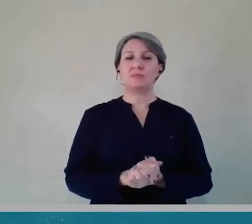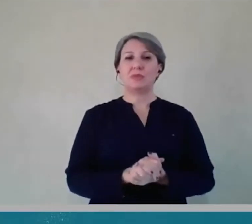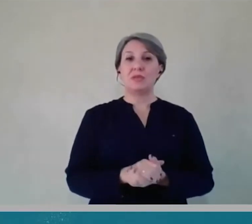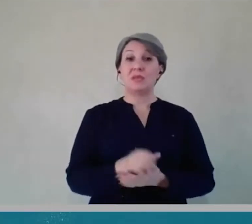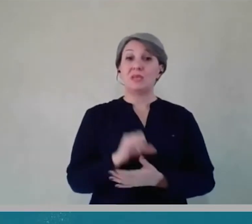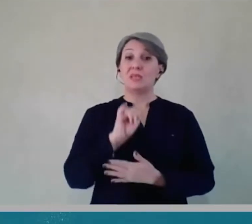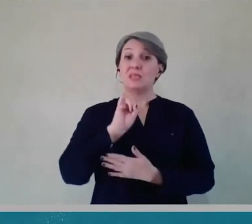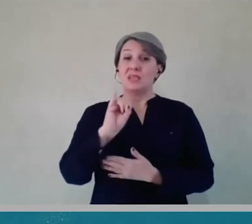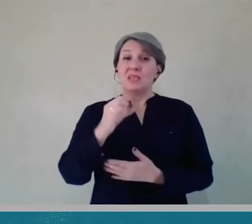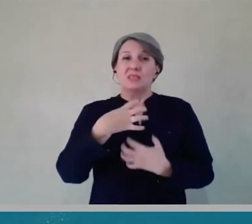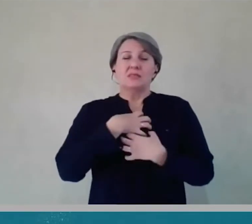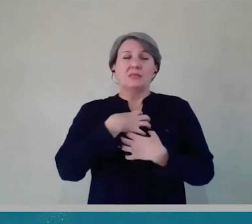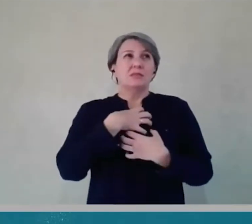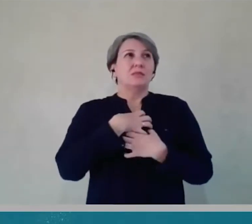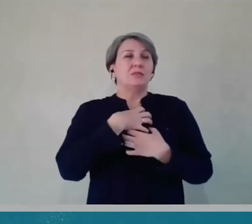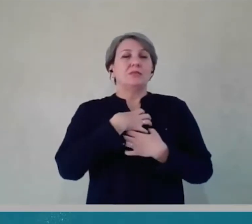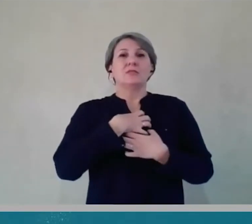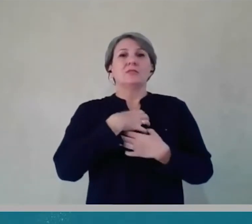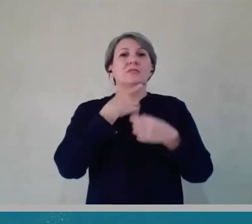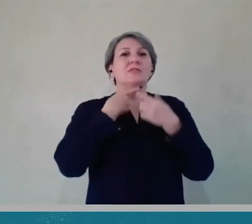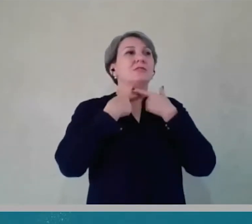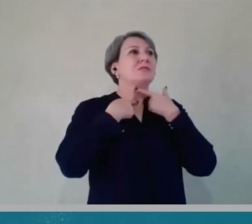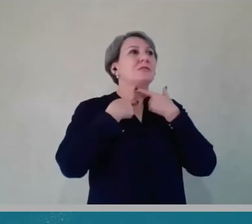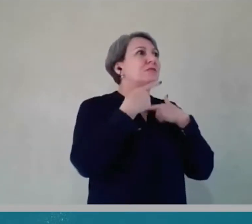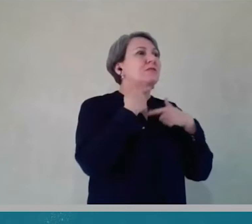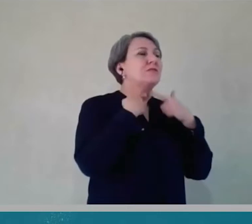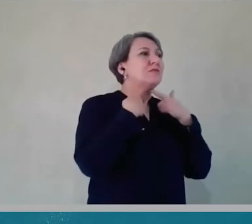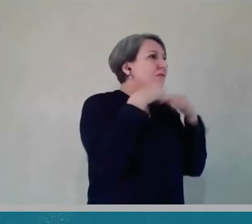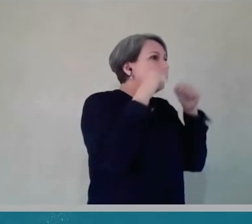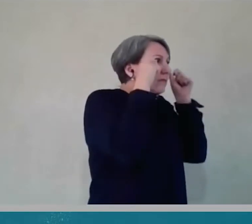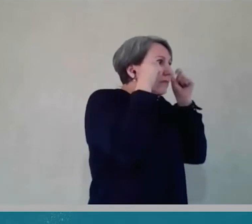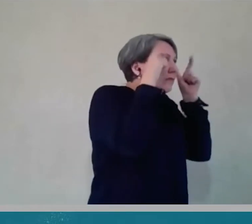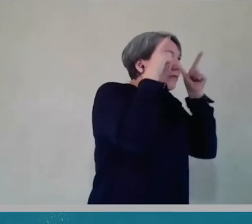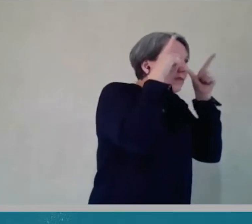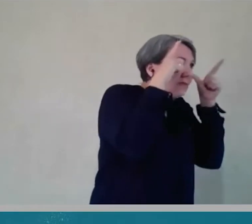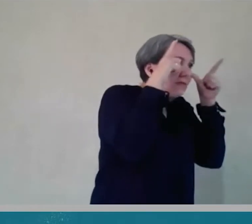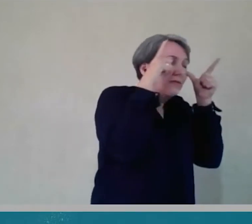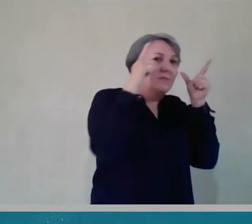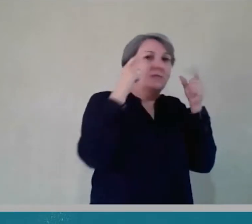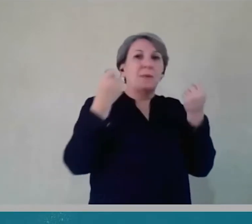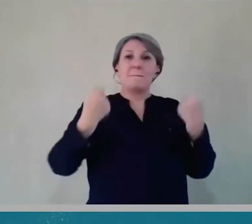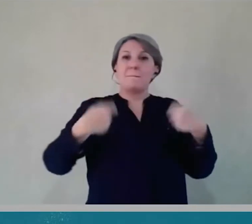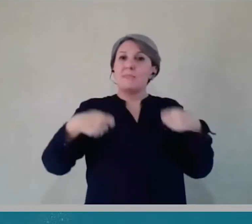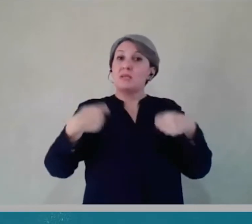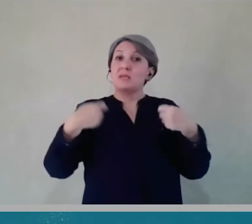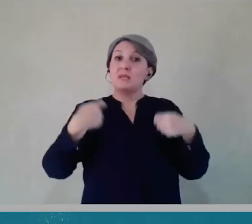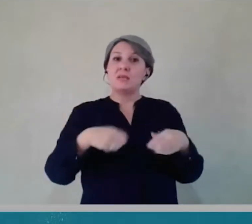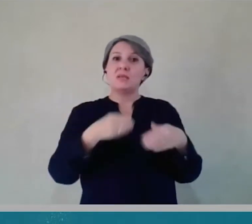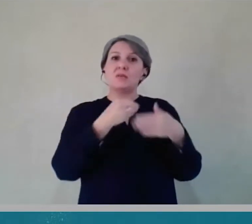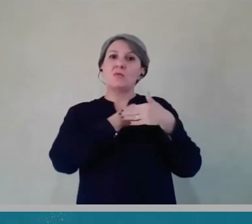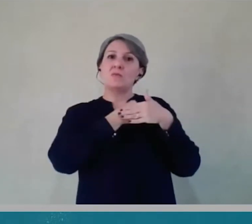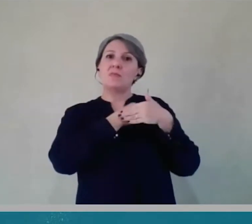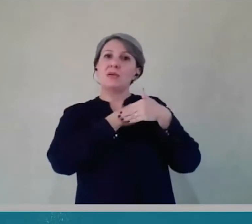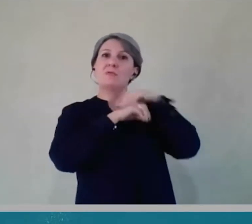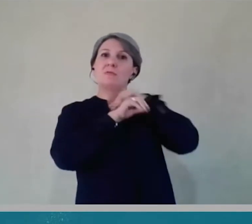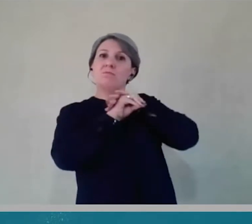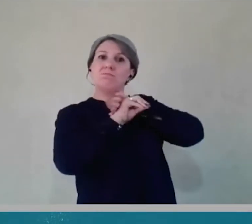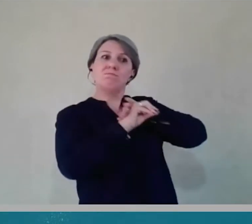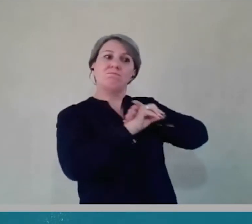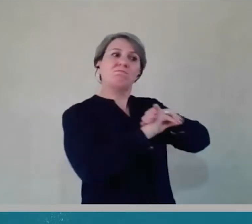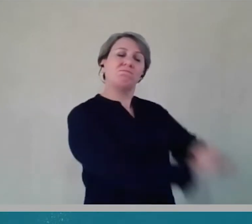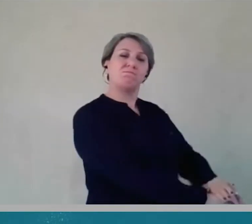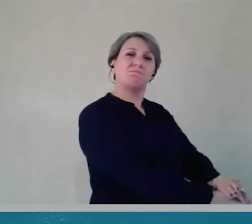Não alimente. Saia de todo o ambiente e envolvimento que alimente